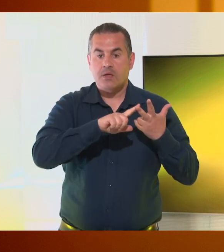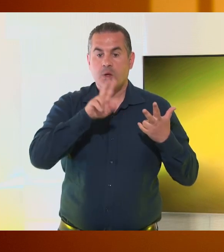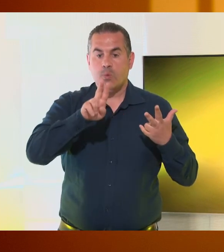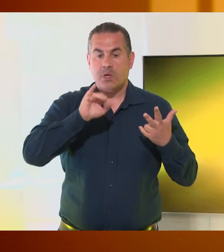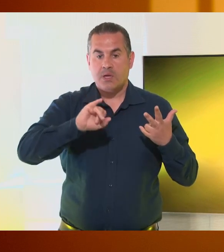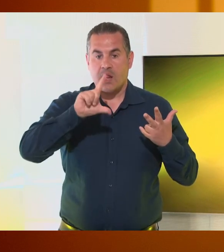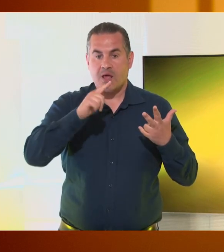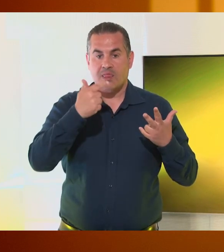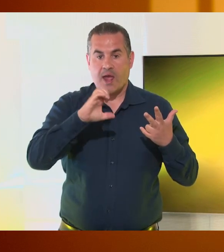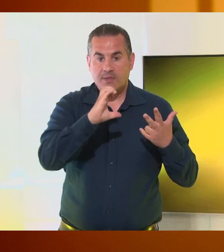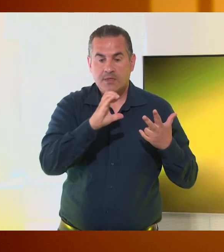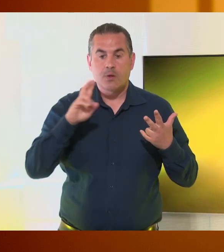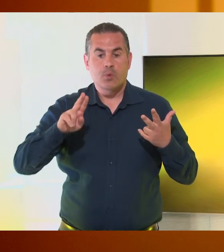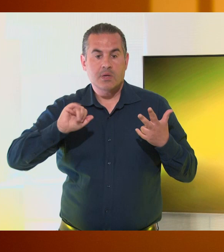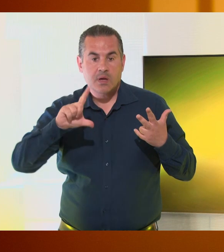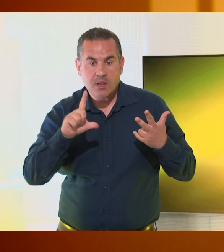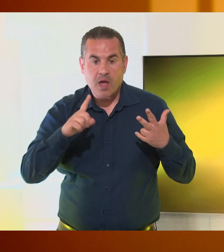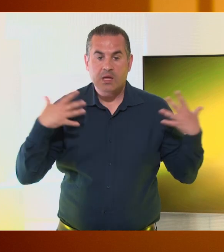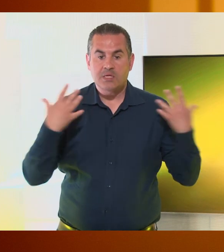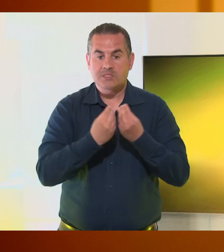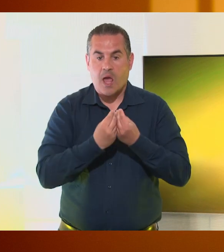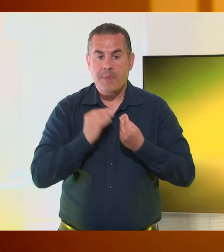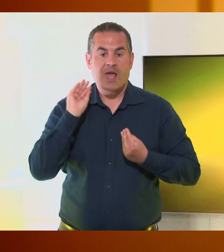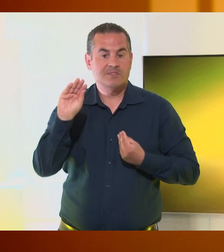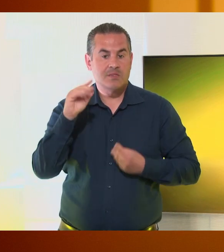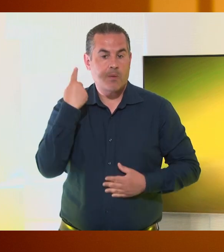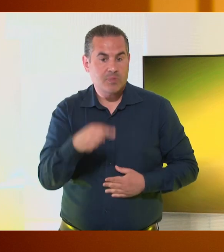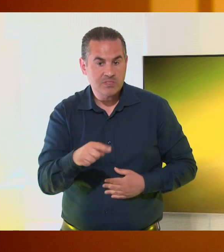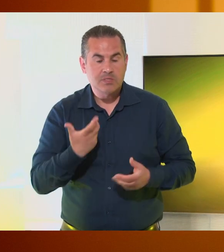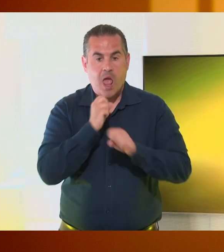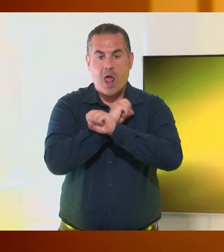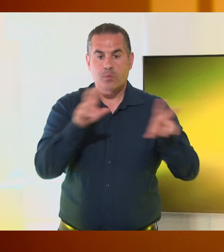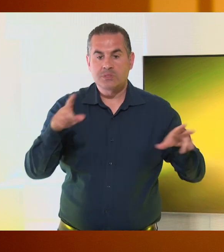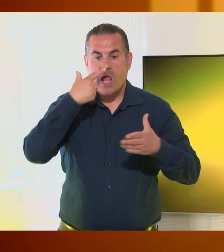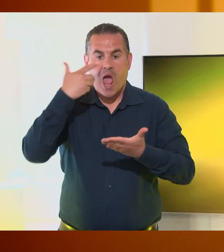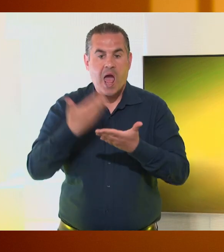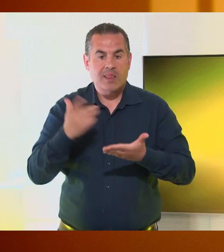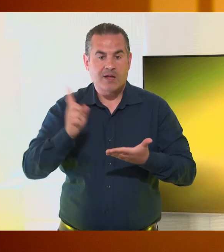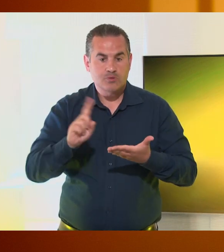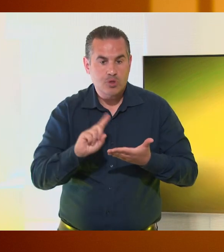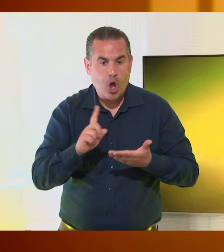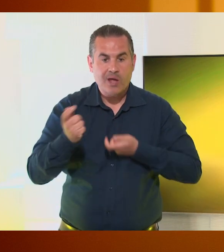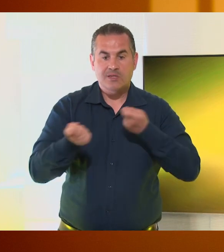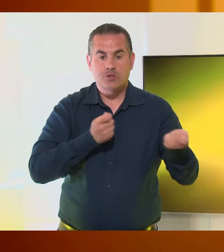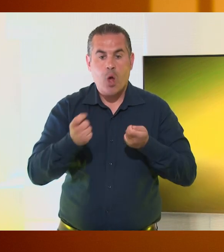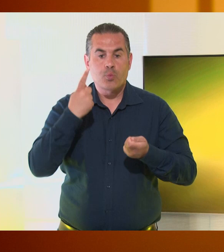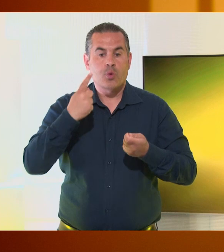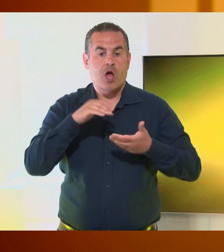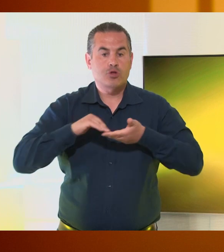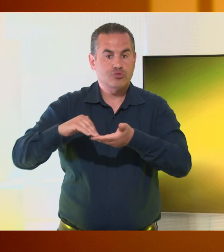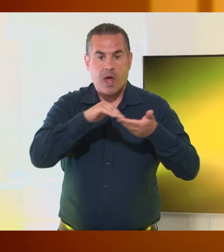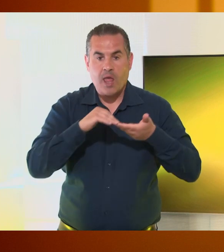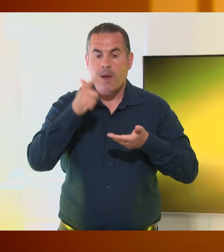nel 2025 e le spinte verso la privatizzazione stanno già togliendo il sonno ai lavoratori e ai sindacati per i riflessi che